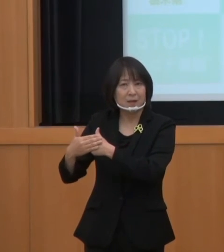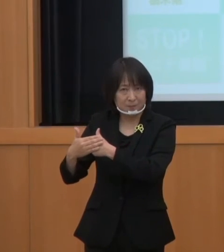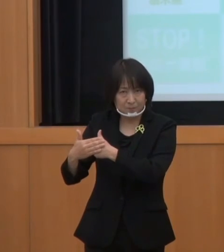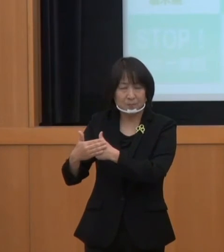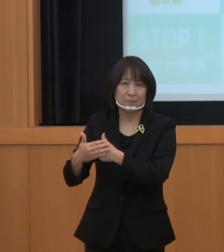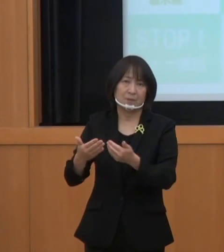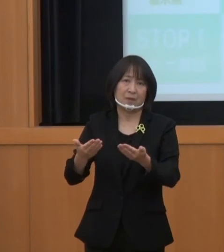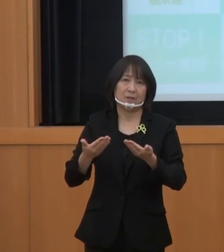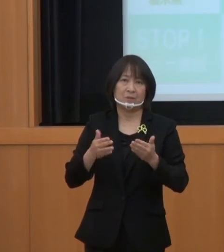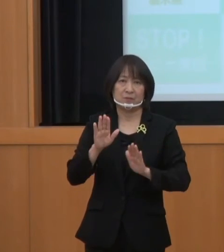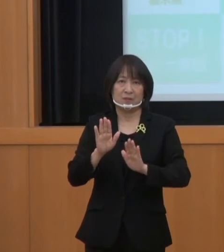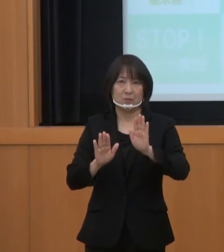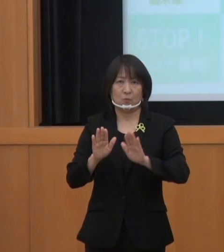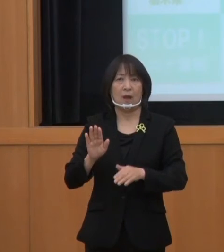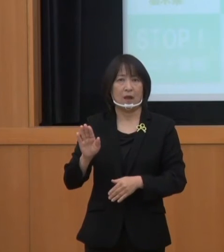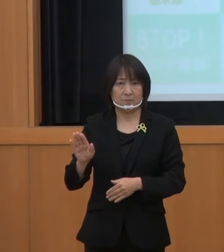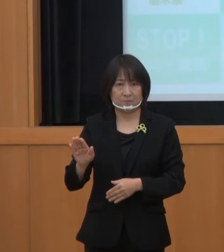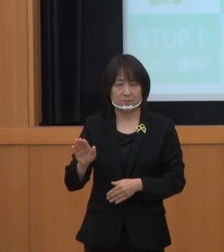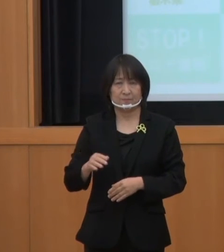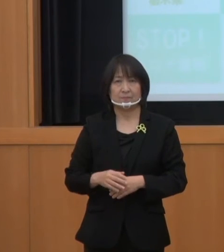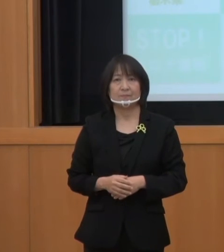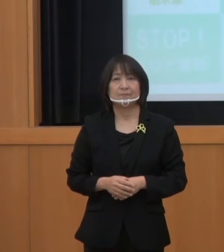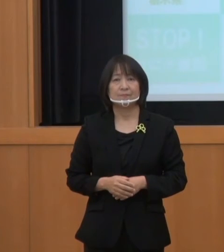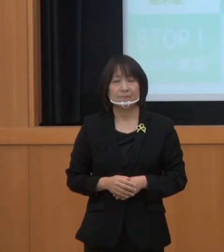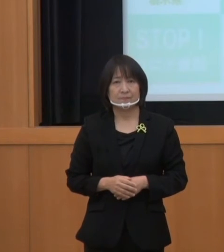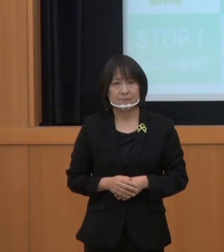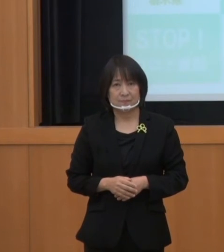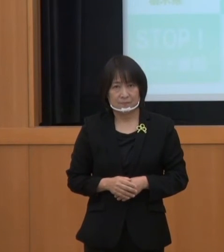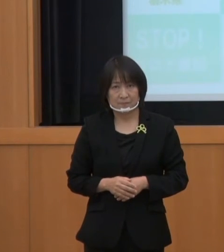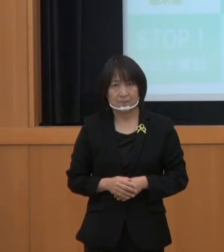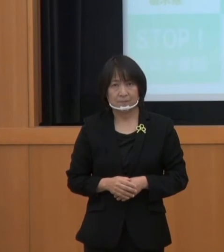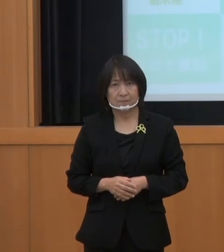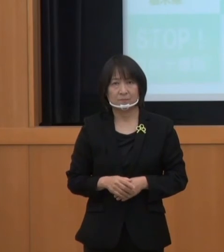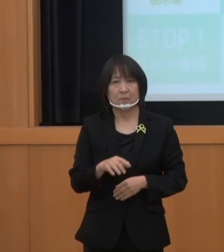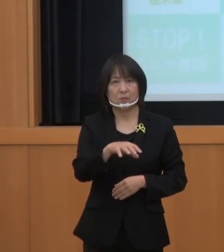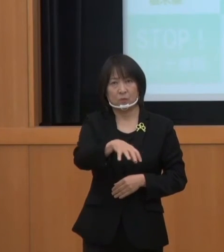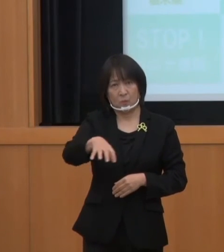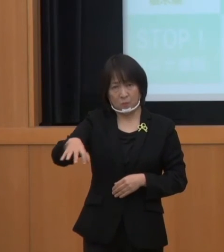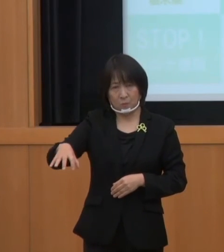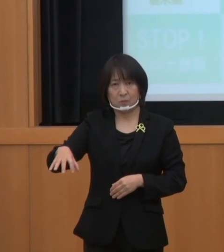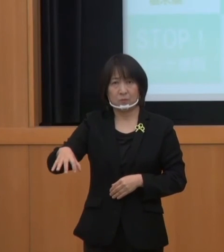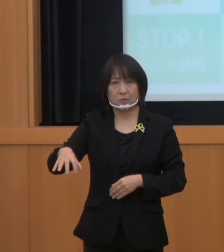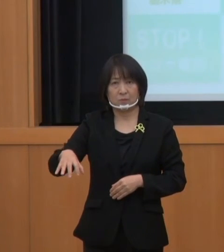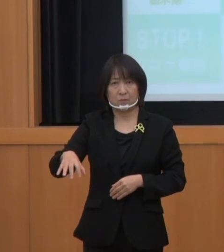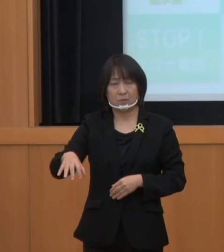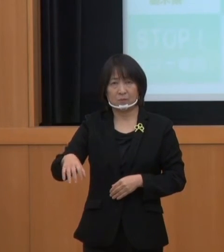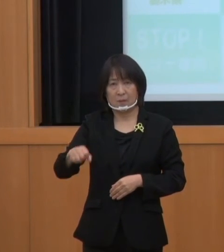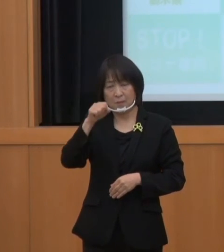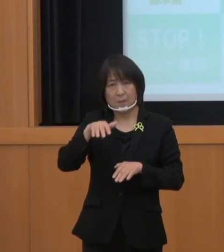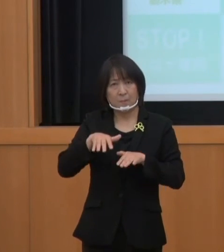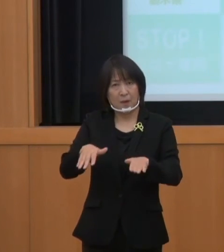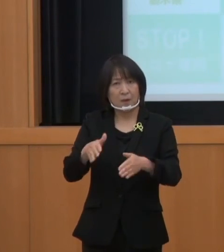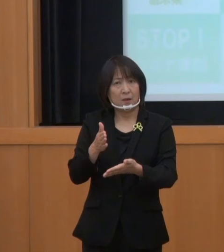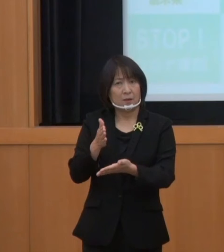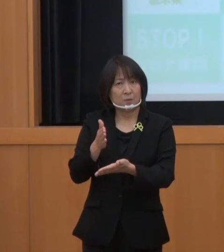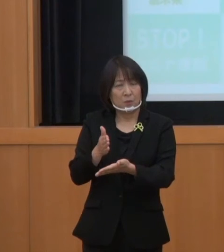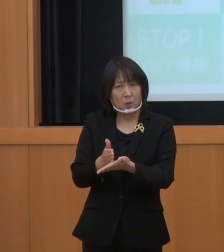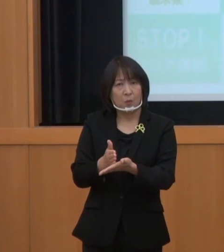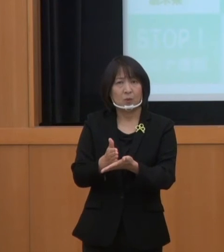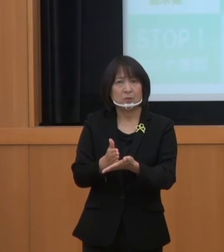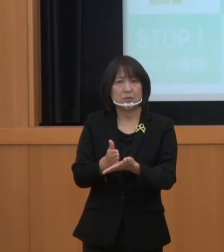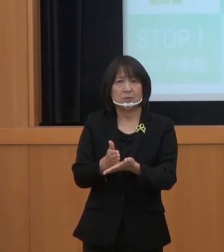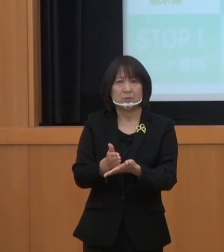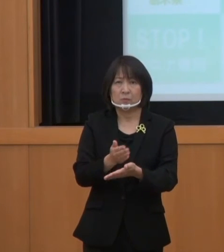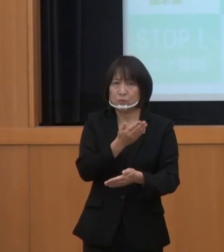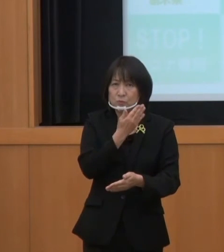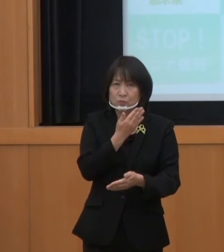ります。ついてはそこがまん延防止等重点措置 区域、